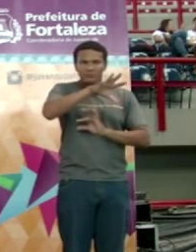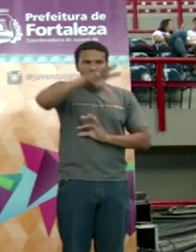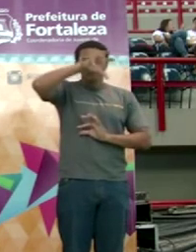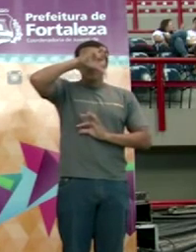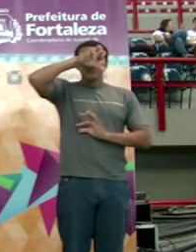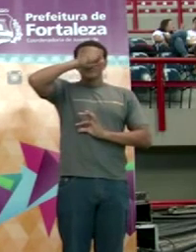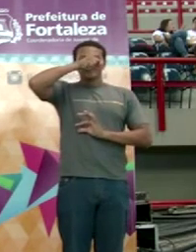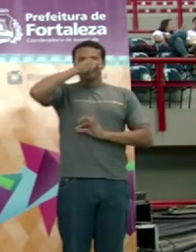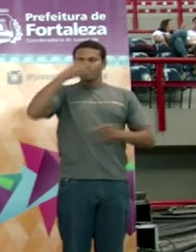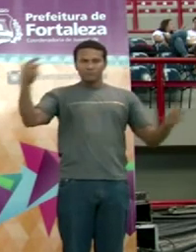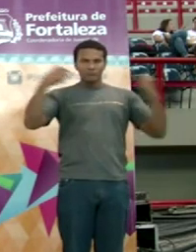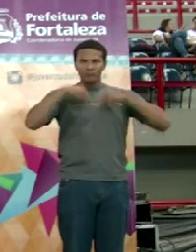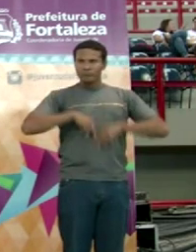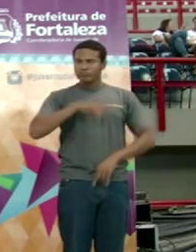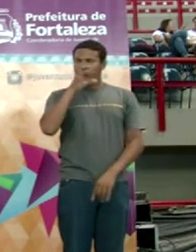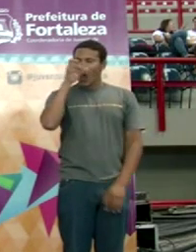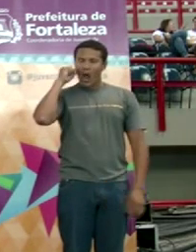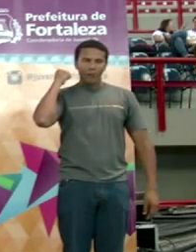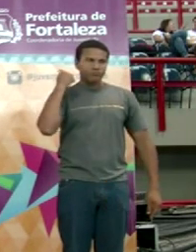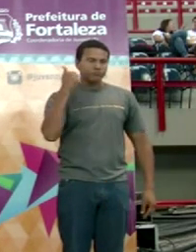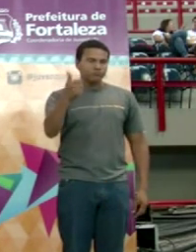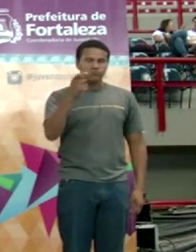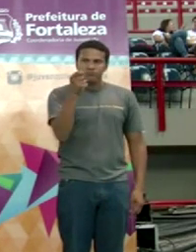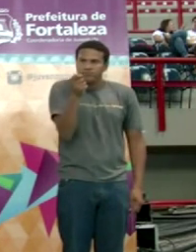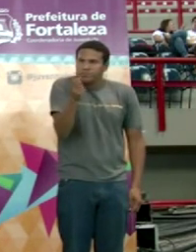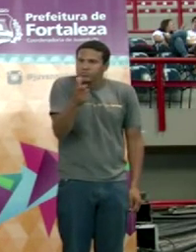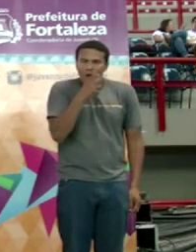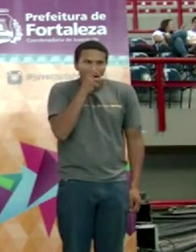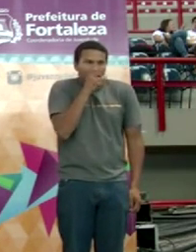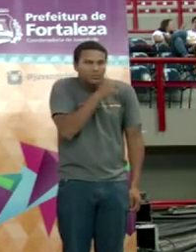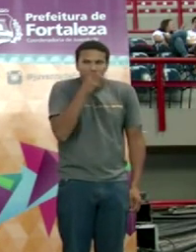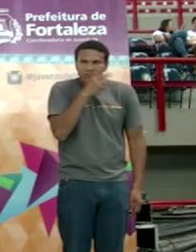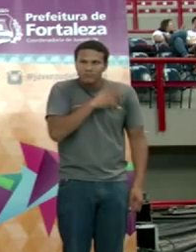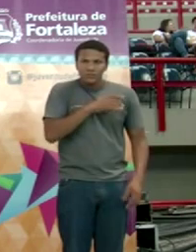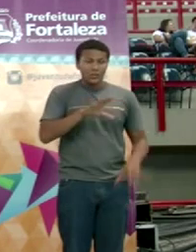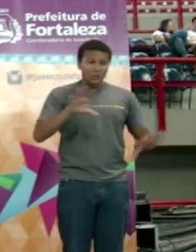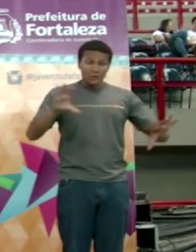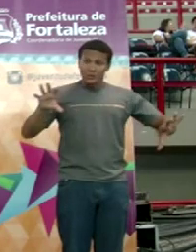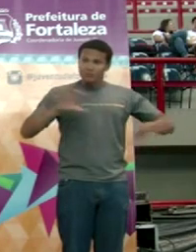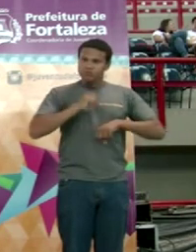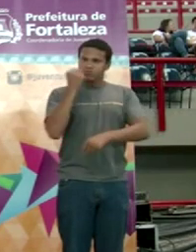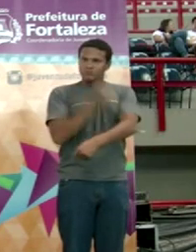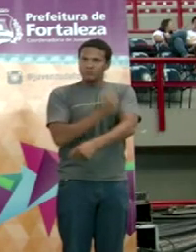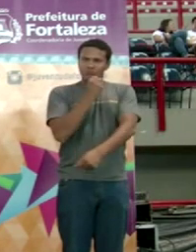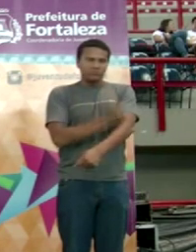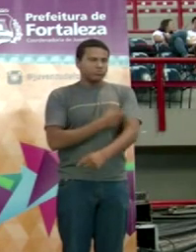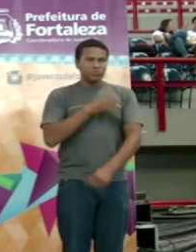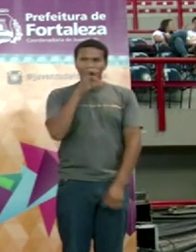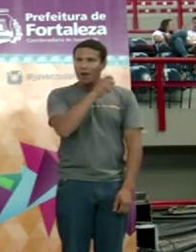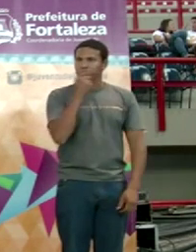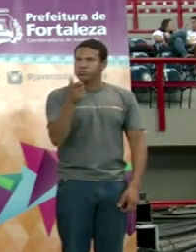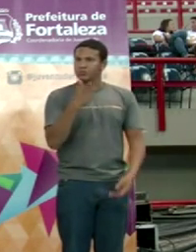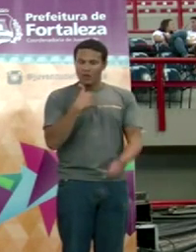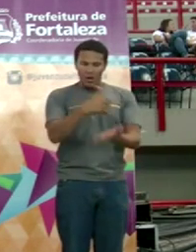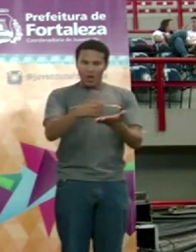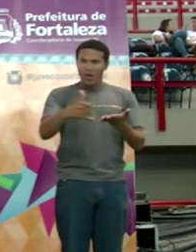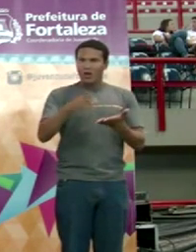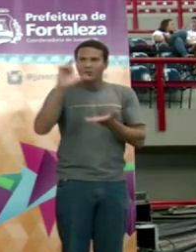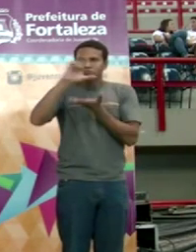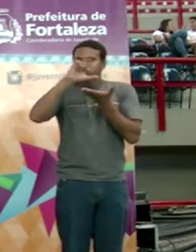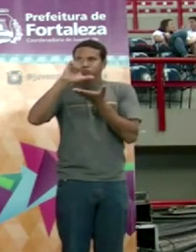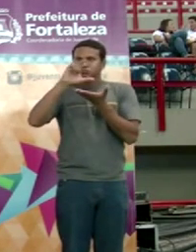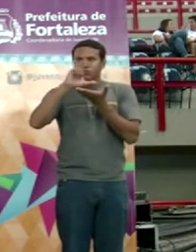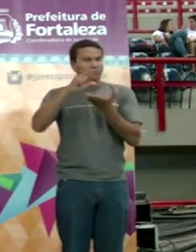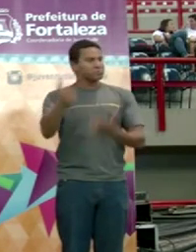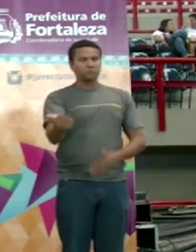nervoso central e o vício do crack é muito mais rápido do que o vício da cocaína. Largar o vício do